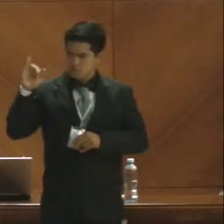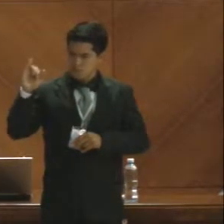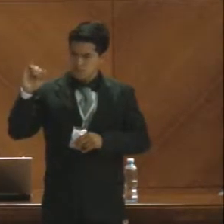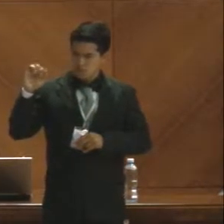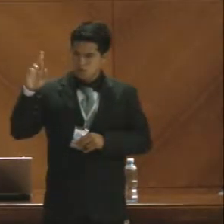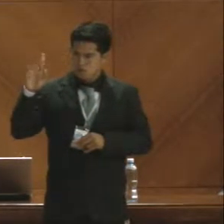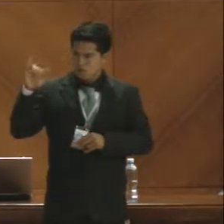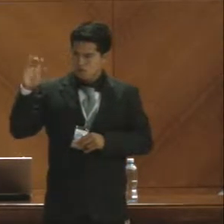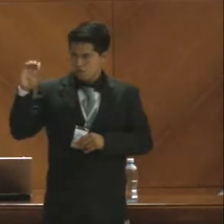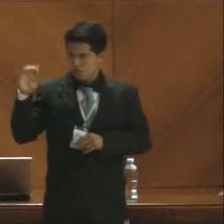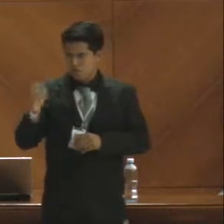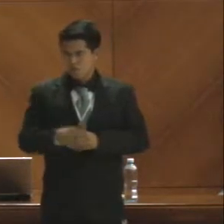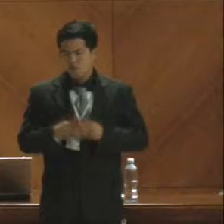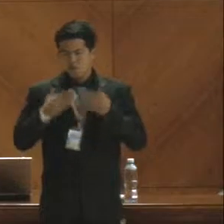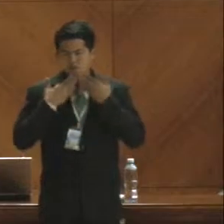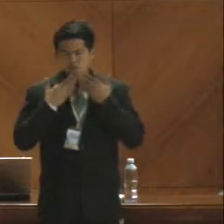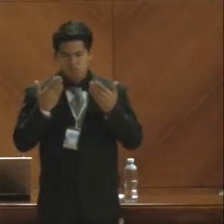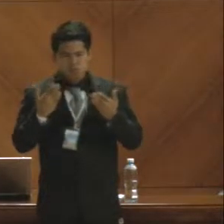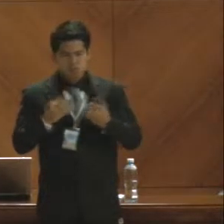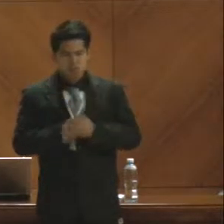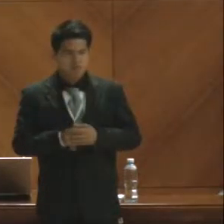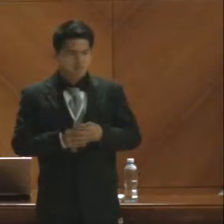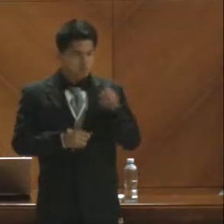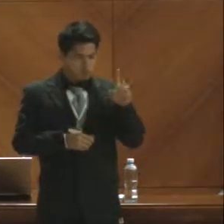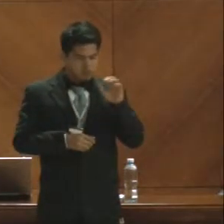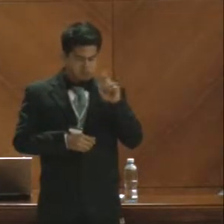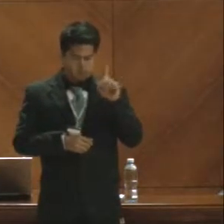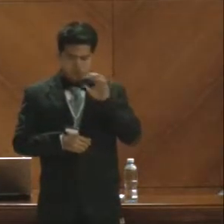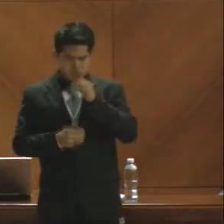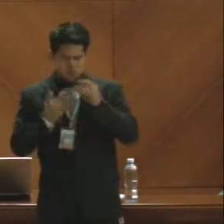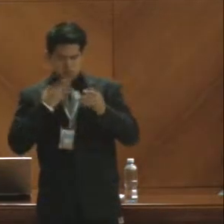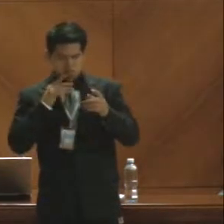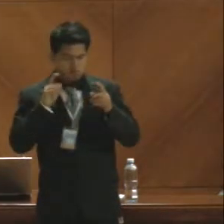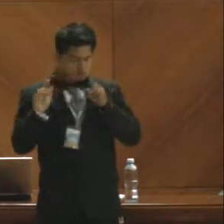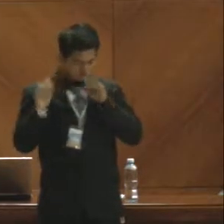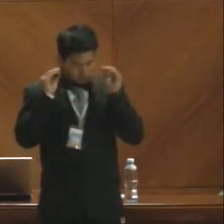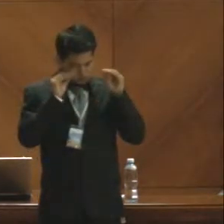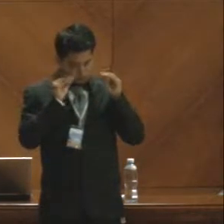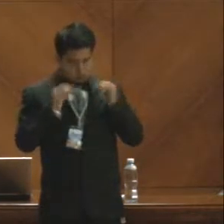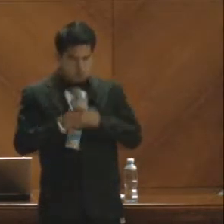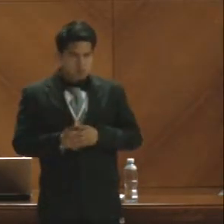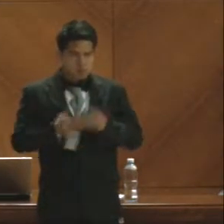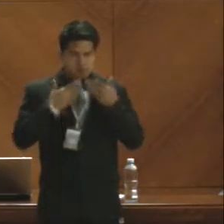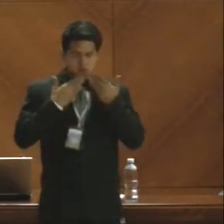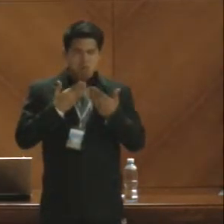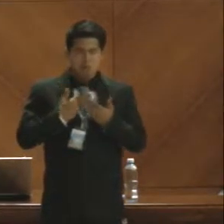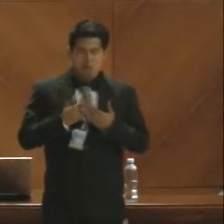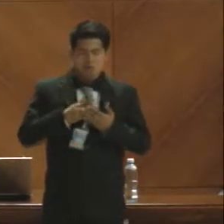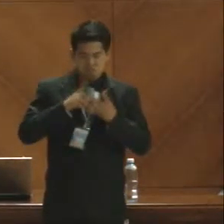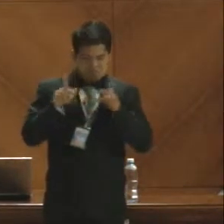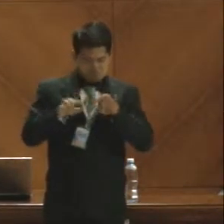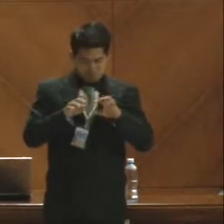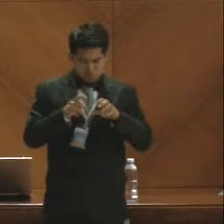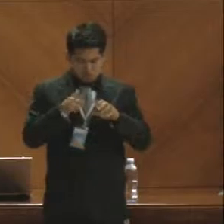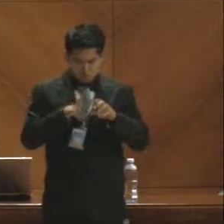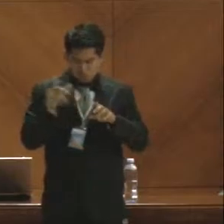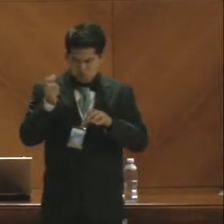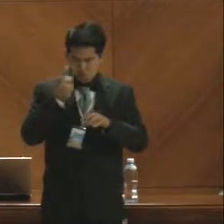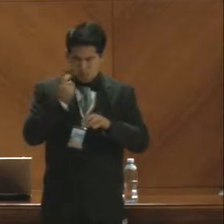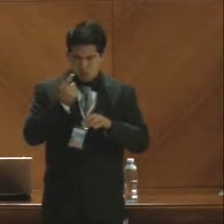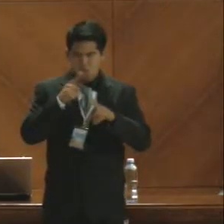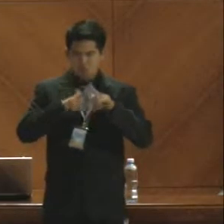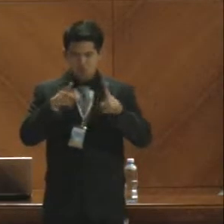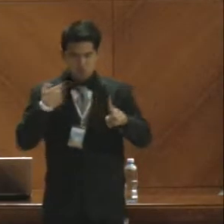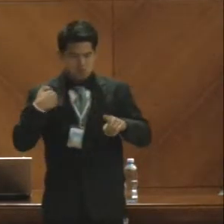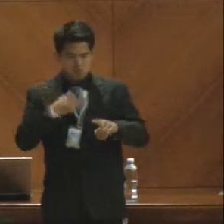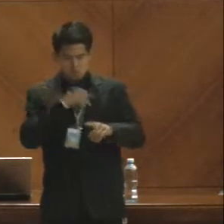como software para que la computadora funcione son unos y ceros. ¿Sí? Y eso entienden las computadoras, pero no entendemos las personas. Entonces,